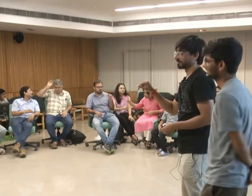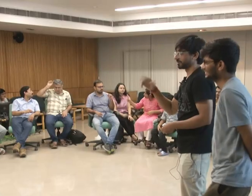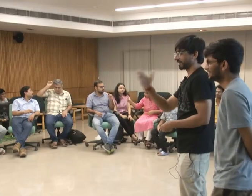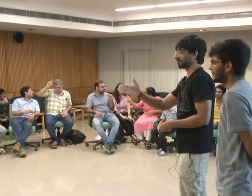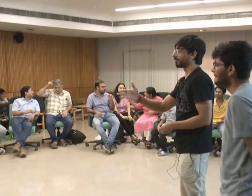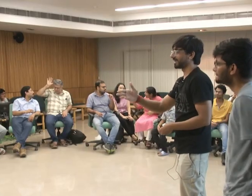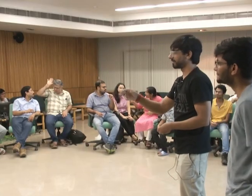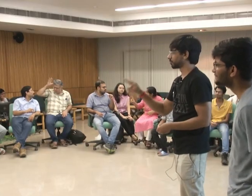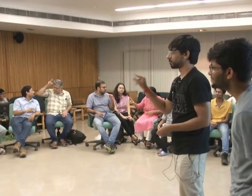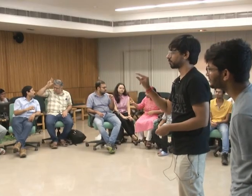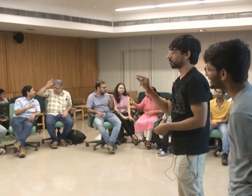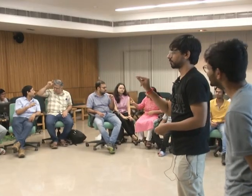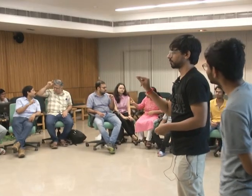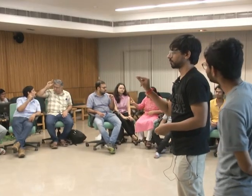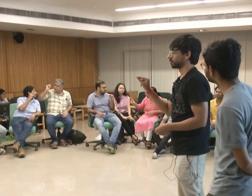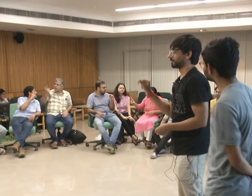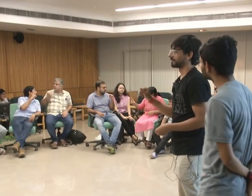Don't. Do you have a mobile?